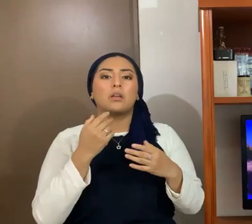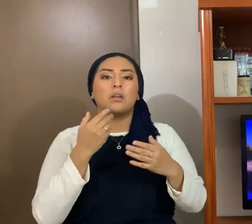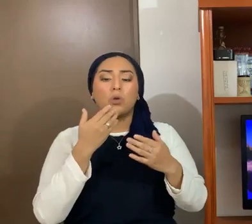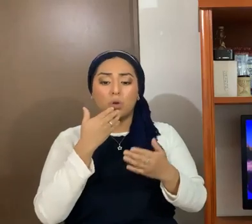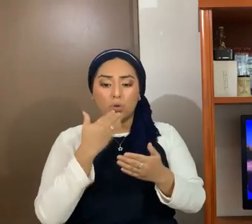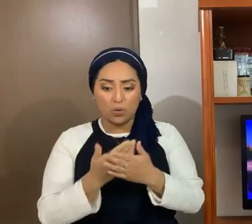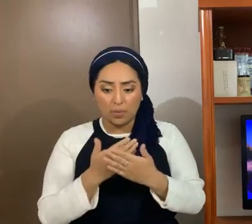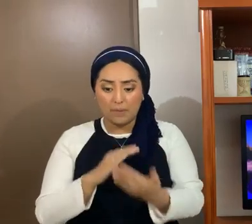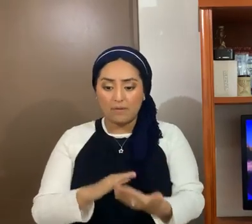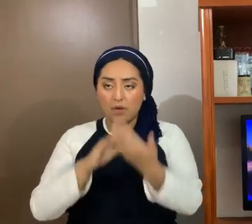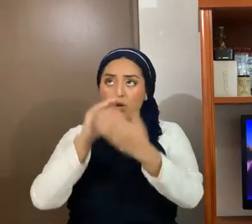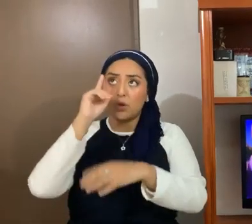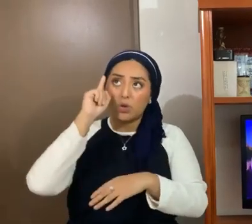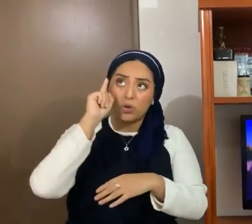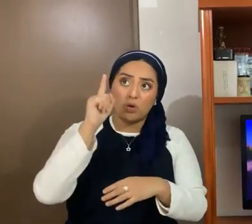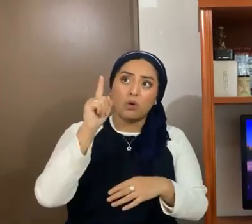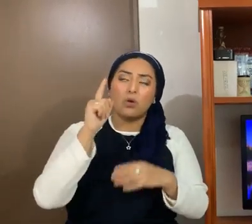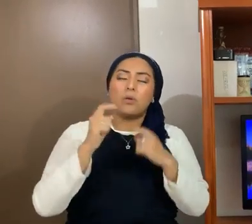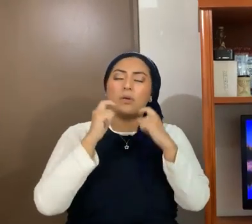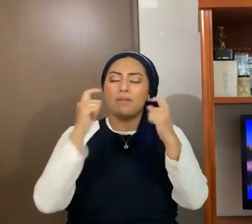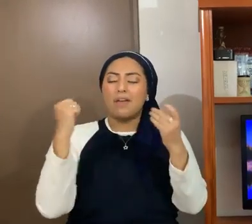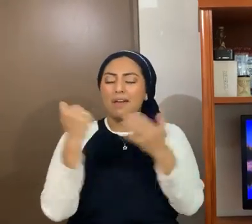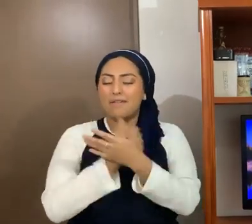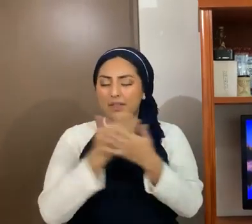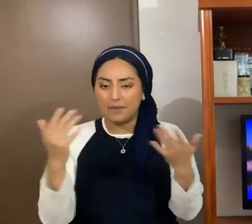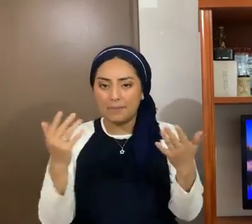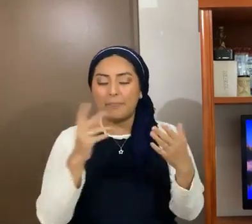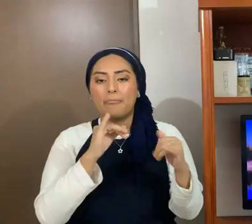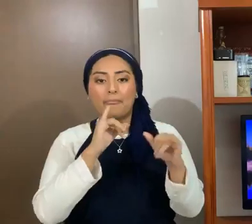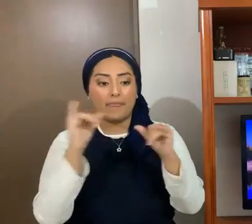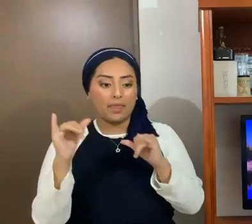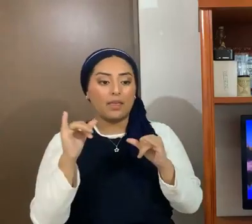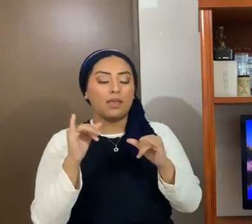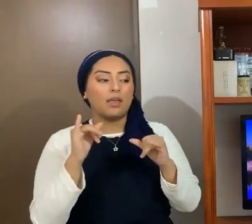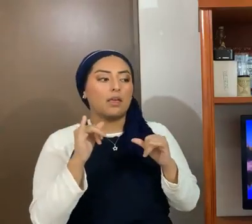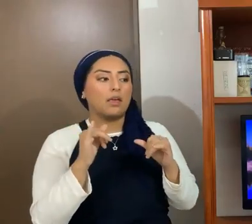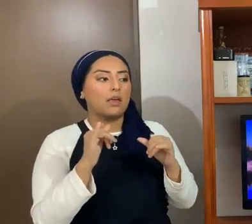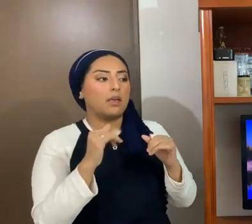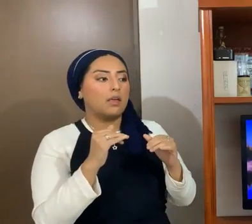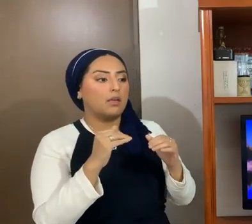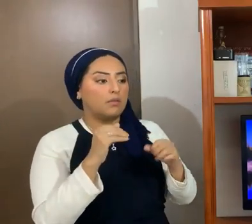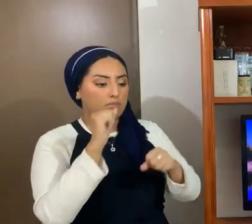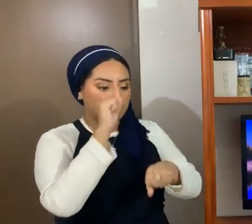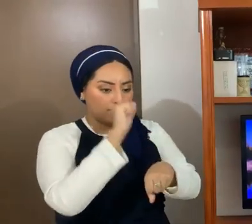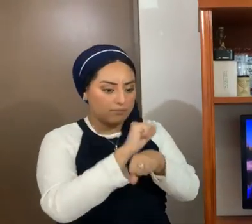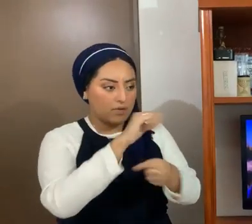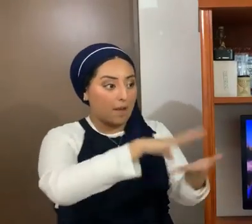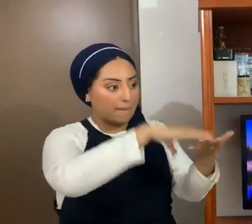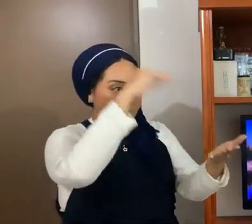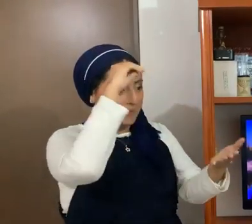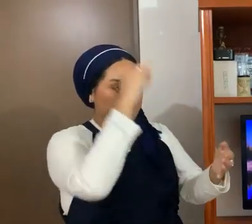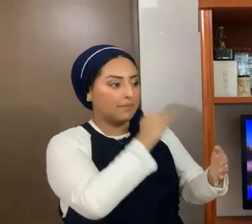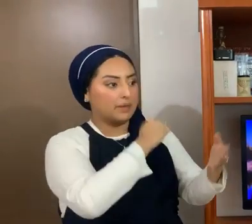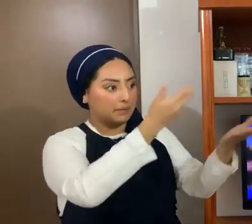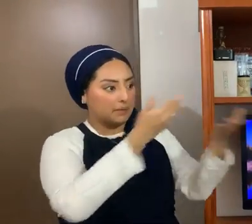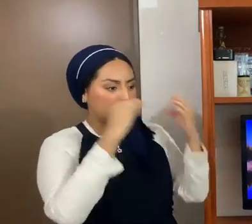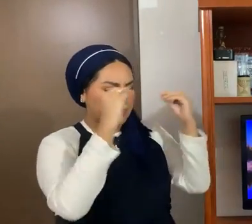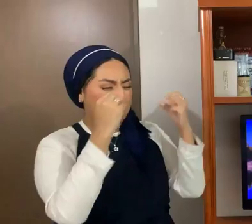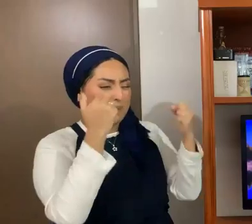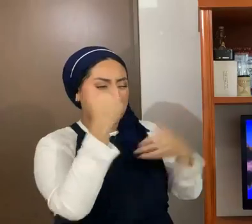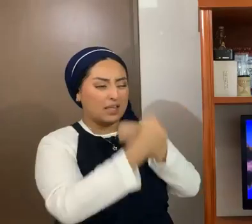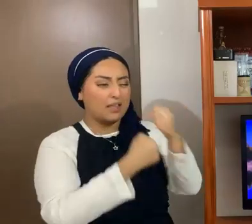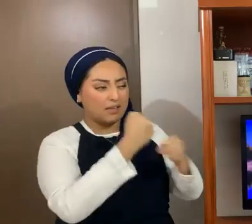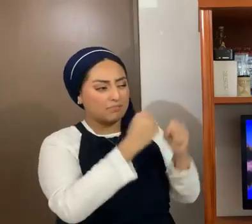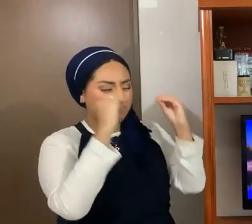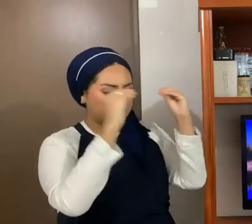ante ti, porque tú eres el que merece todo, y también, Abacados, poner por obra lo que tu siervo con tanto amor durante